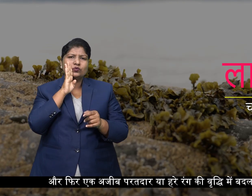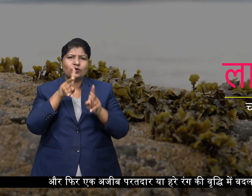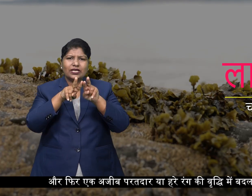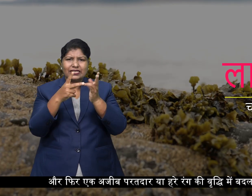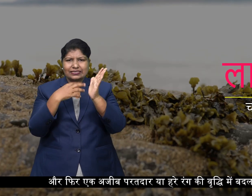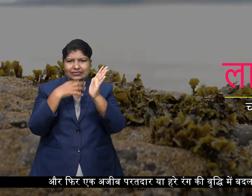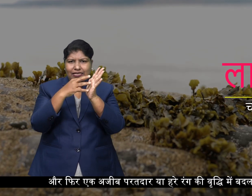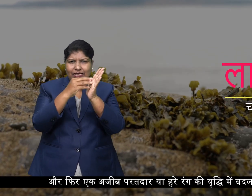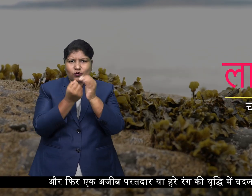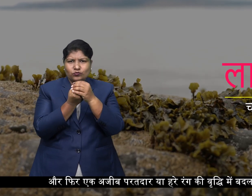हैं।